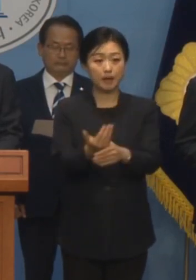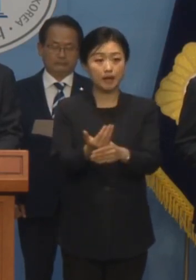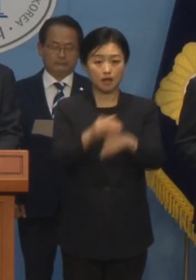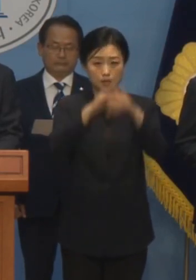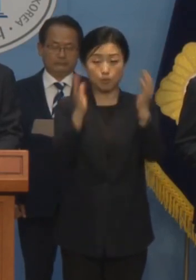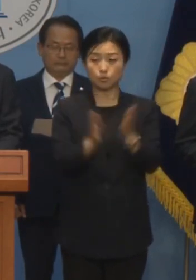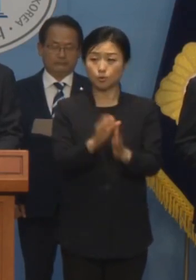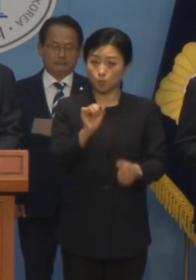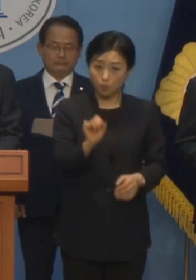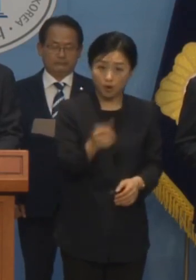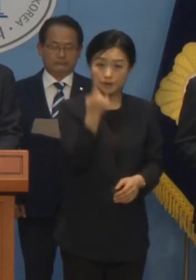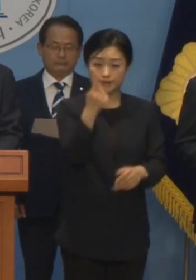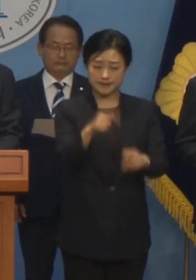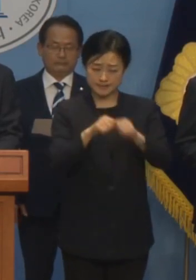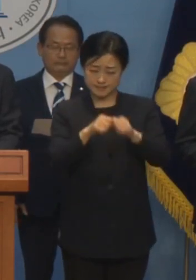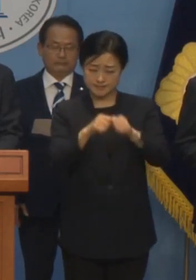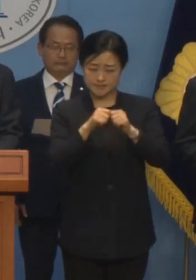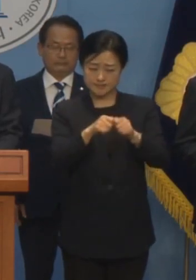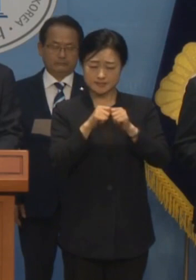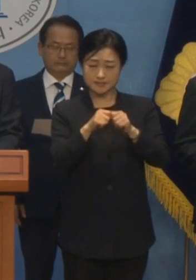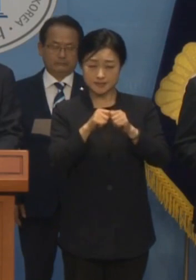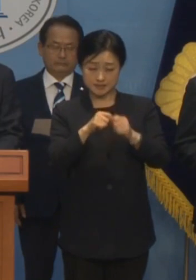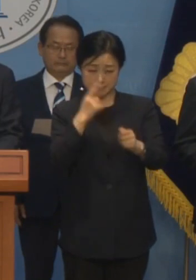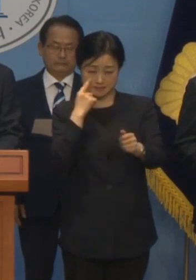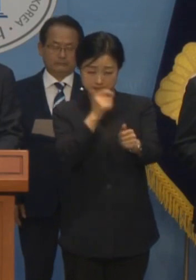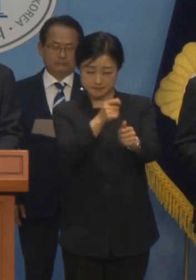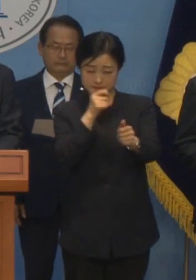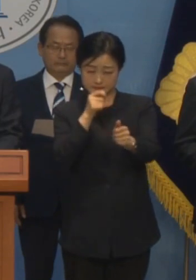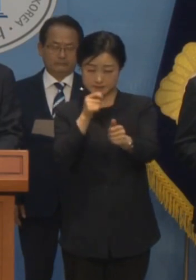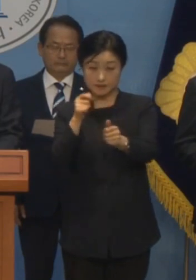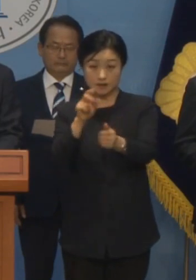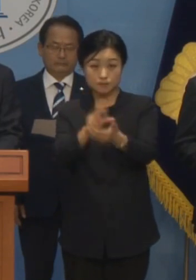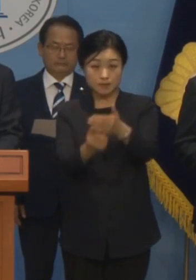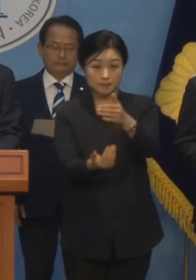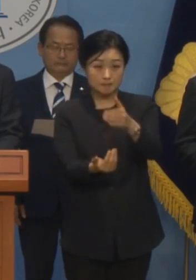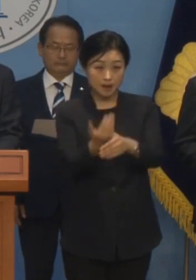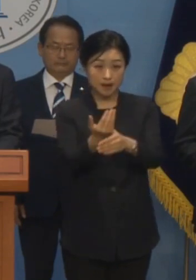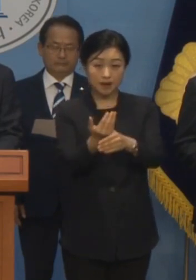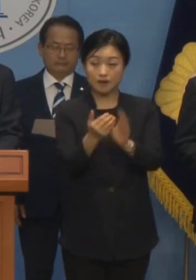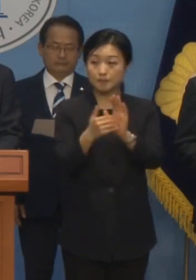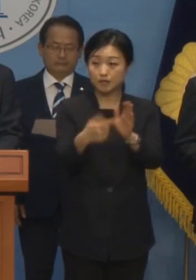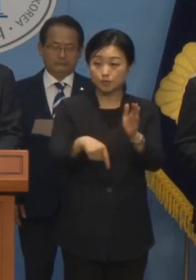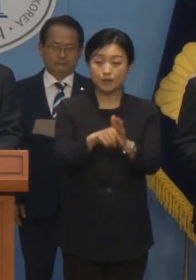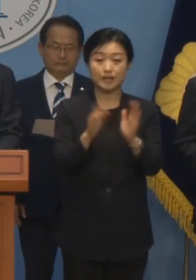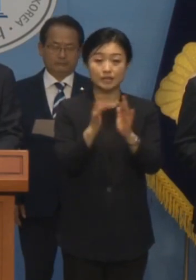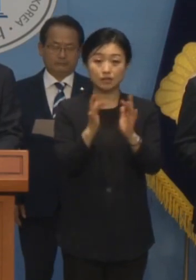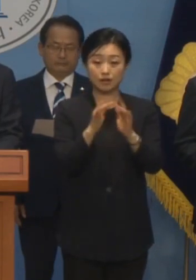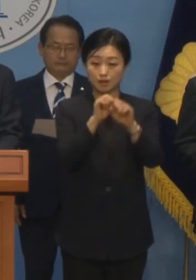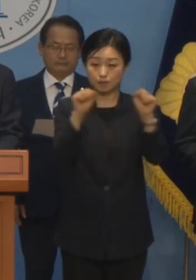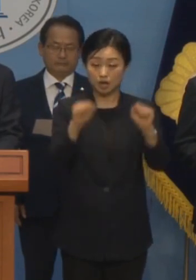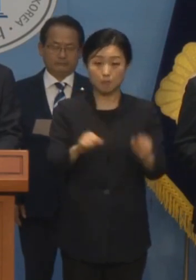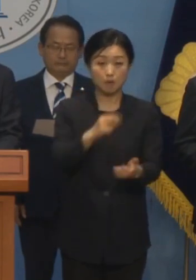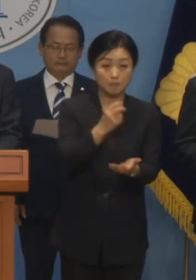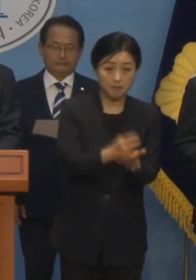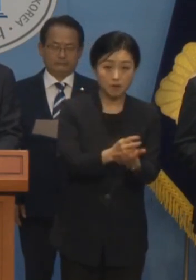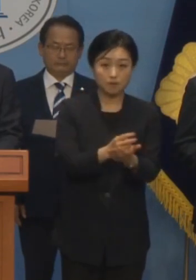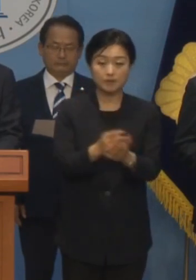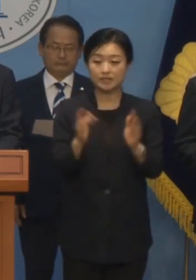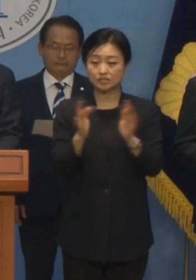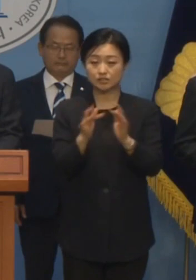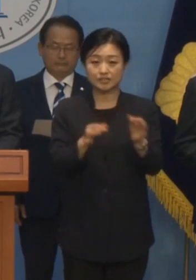모든 원인을 꼼꼼히 따져보고 재발 방지를 위해 온라인 플랫폼법과